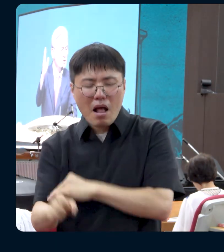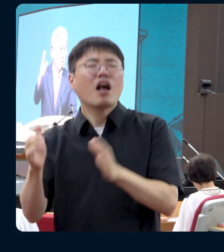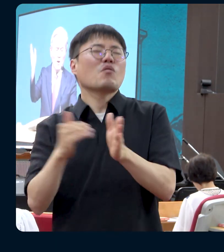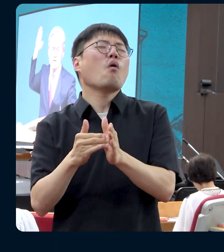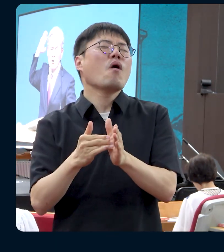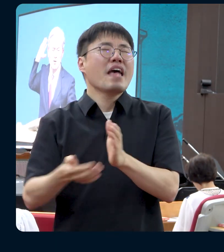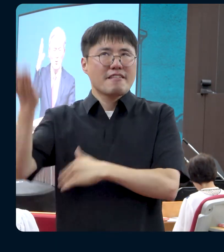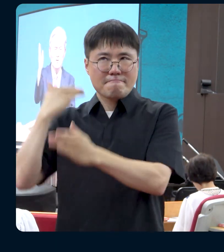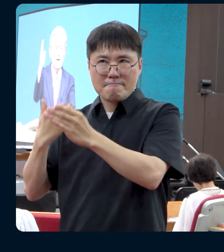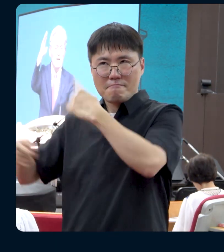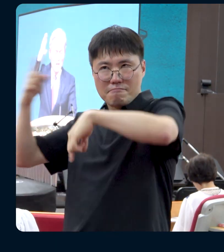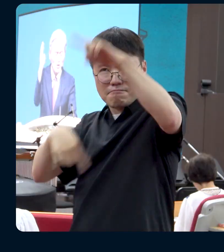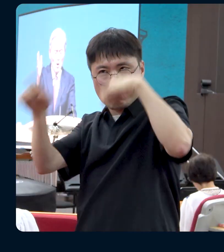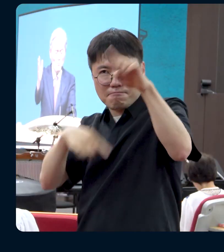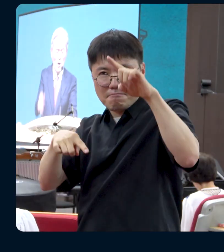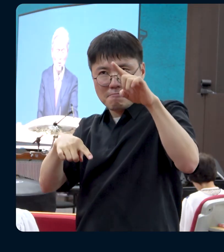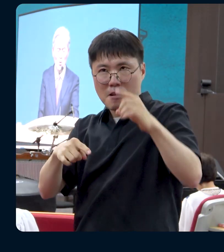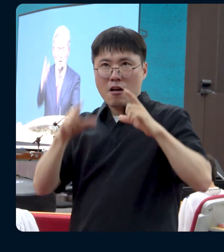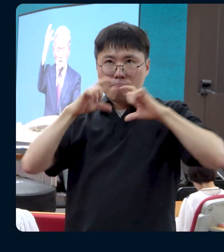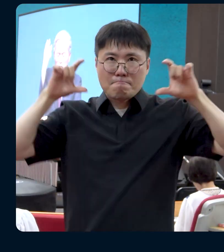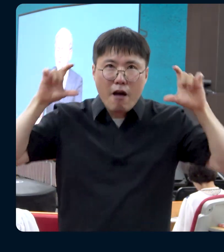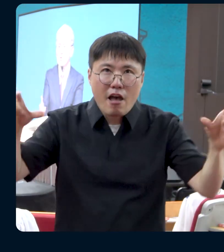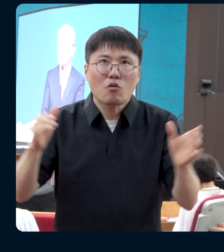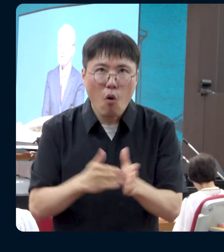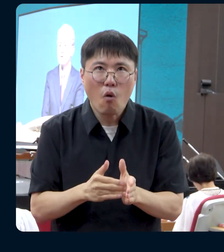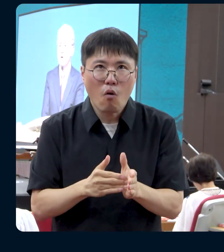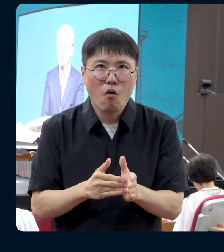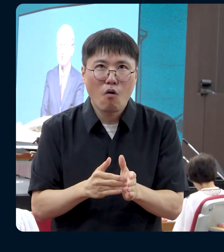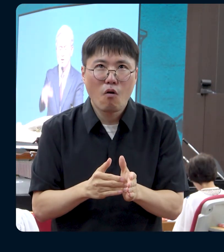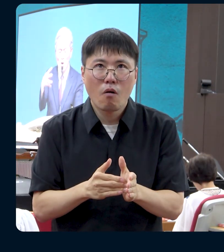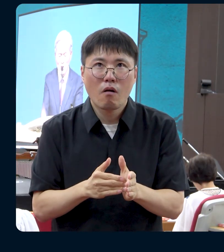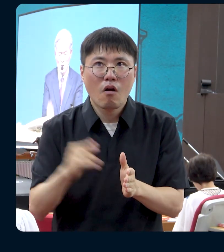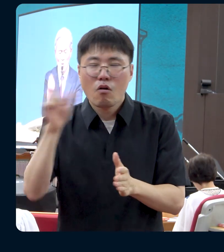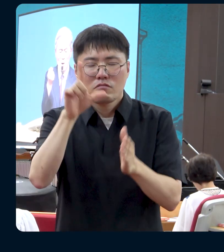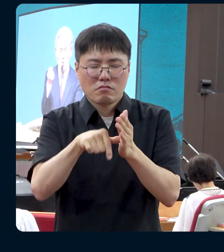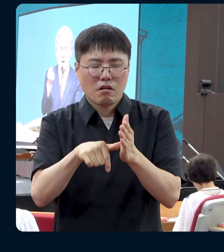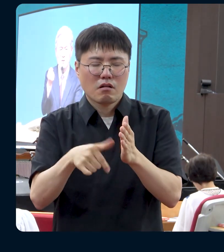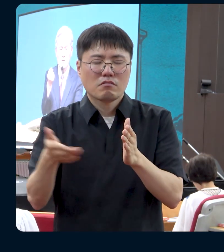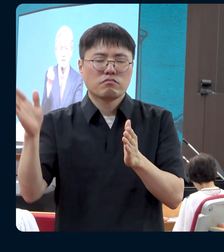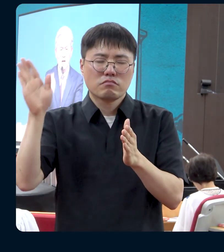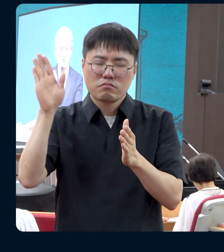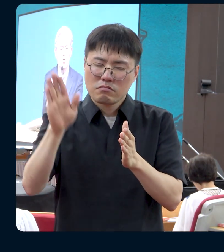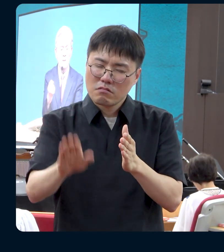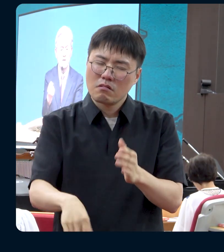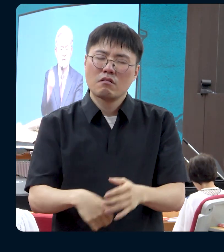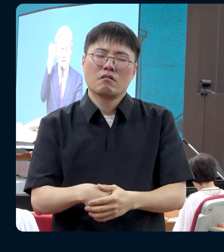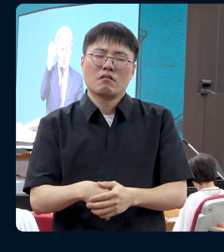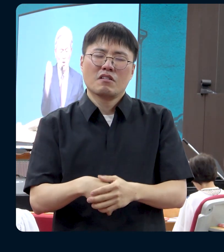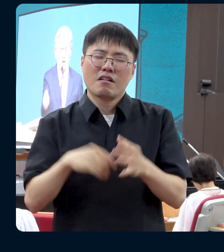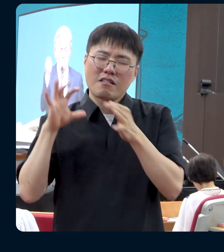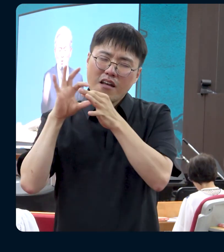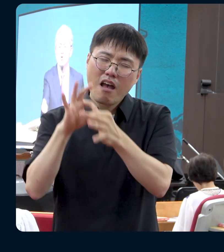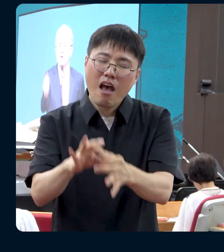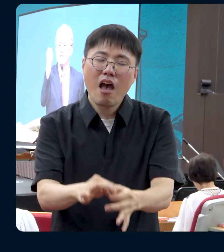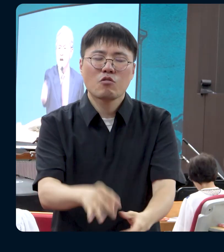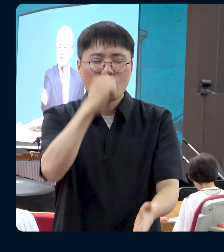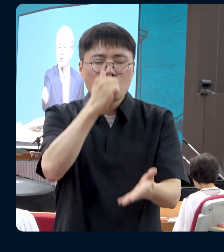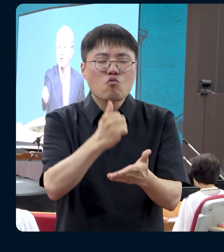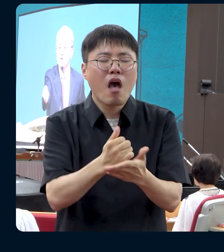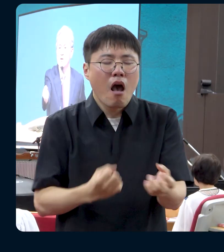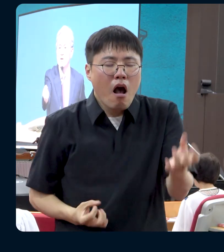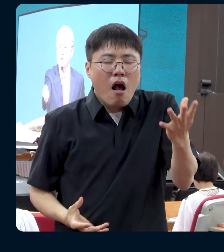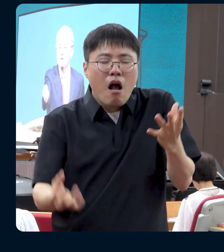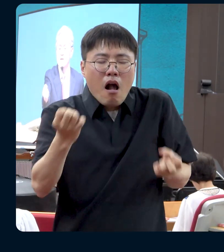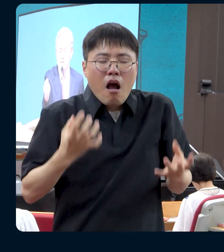거듭나고, 이 정도선 지나갔으니 보라 새 것이 되었다, 그렇게 선포해도 그래도 어느 순간 여전히 올라와서 나를 휘어잡는 그